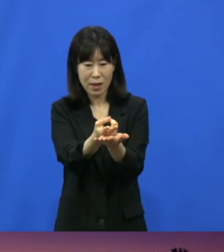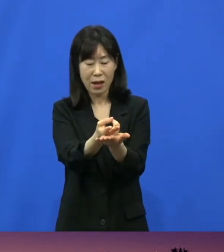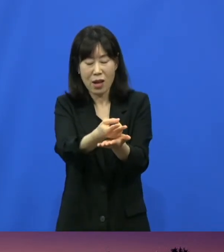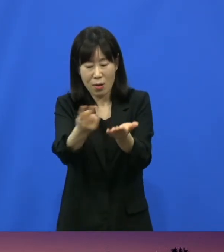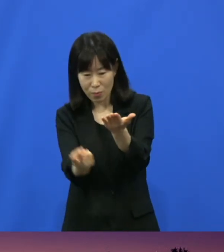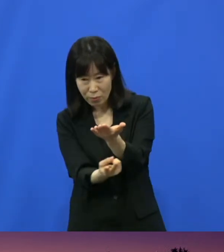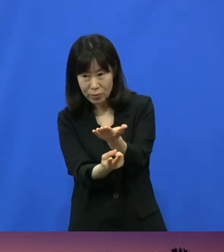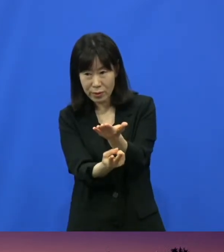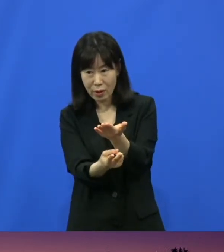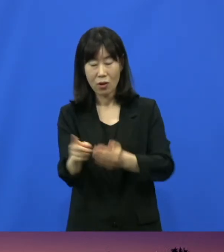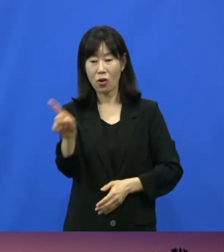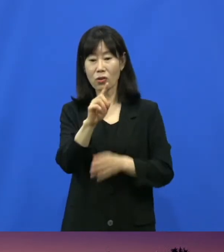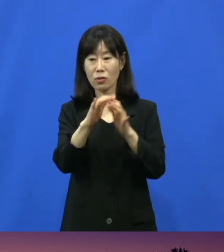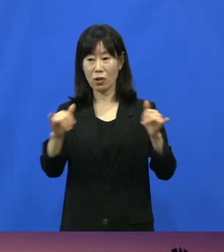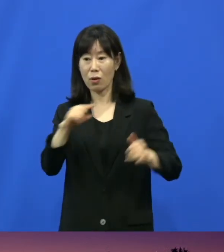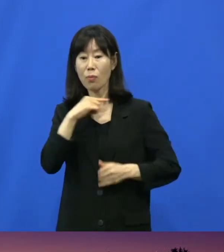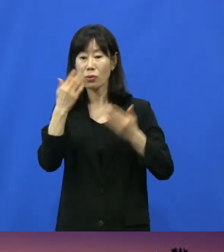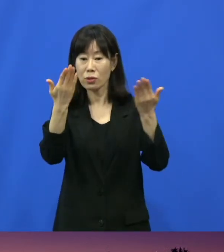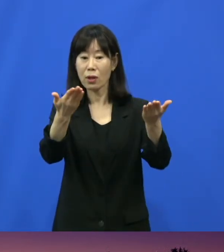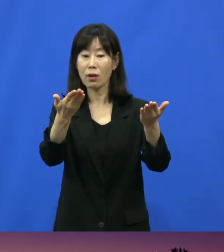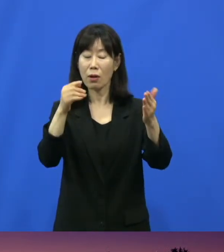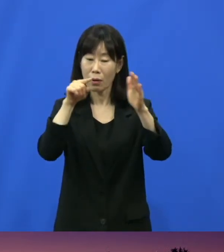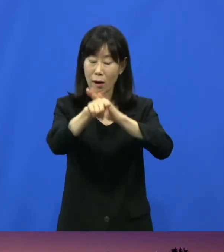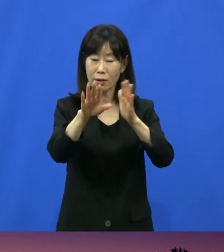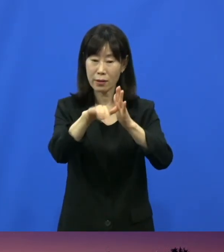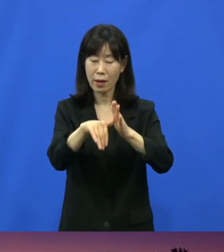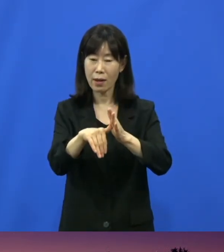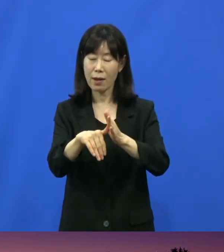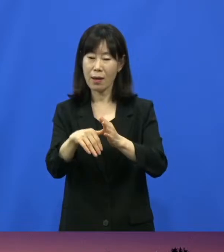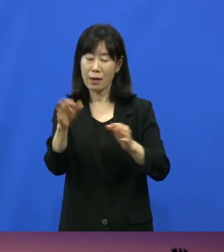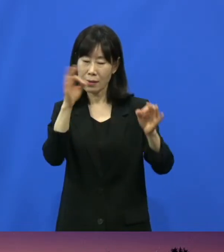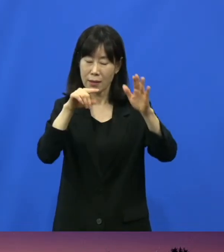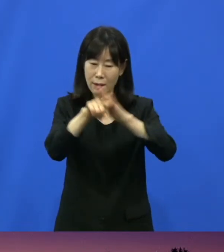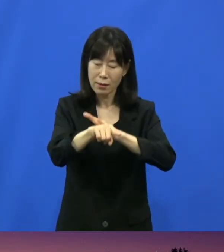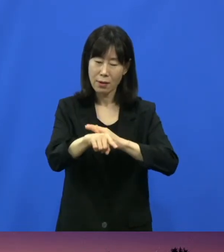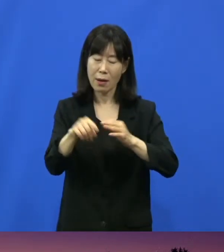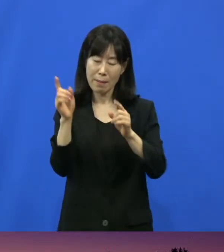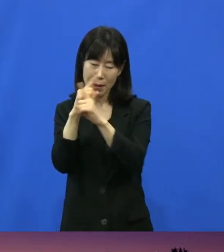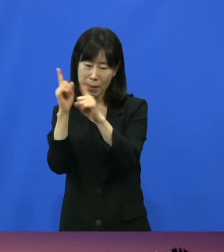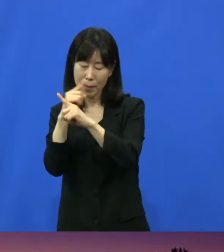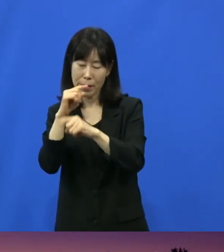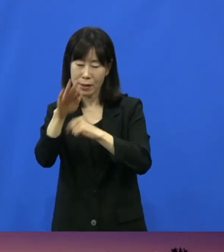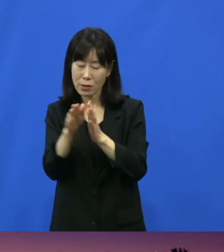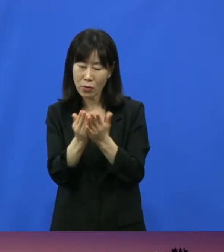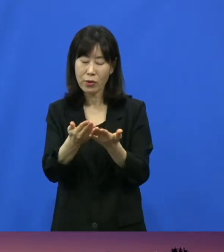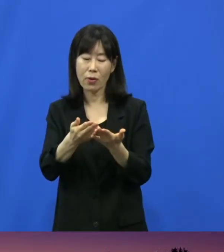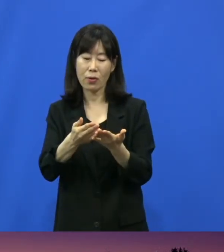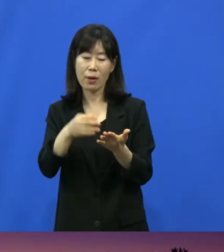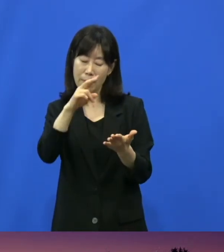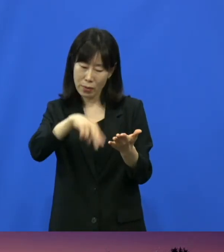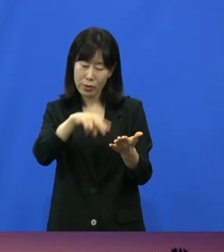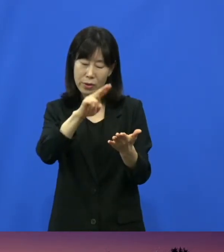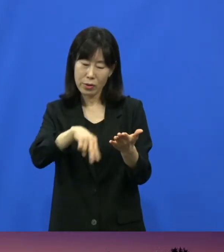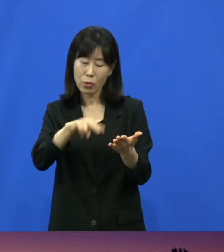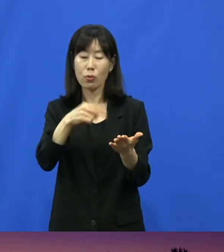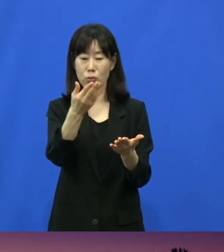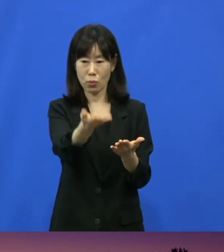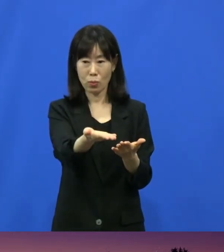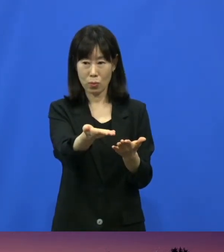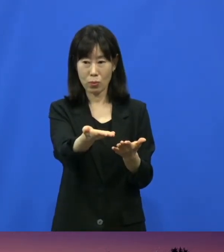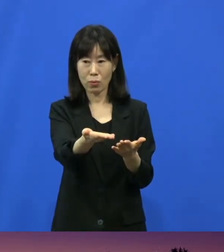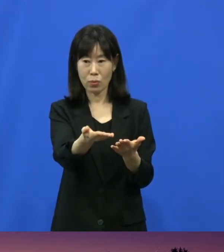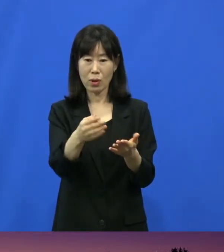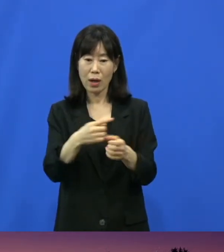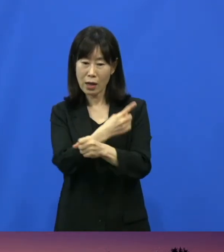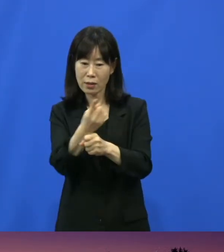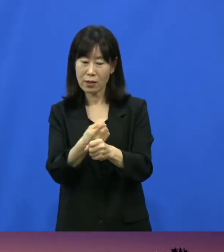분이 봉사를 하는데 그냥 찾아가서 매일 성경을 읽어주는 거예요. 1시간씩 읽어주고 오는 거예요.